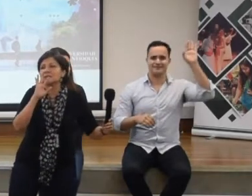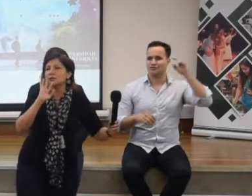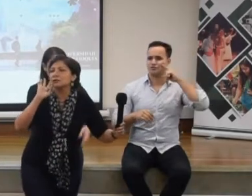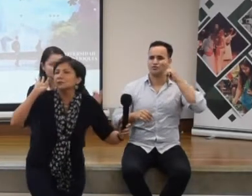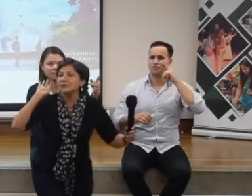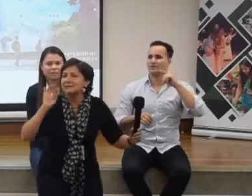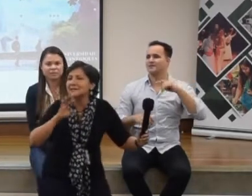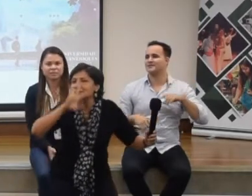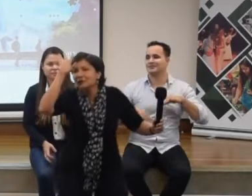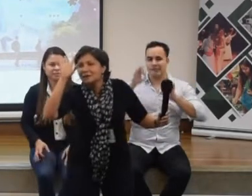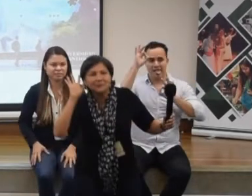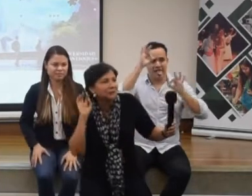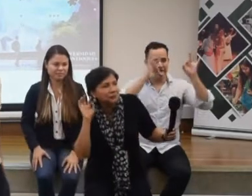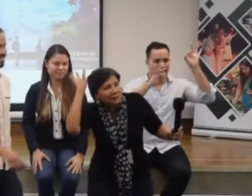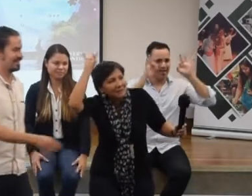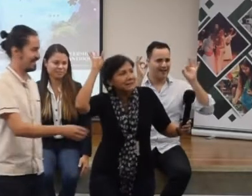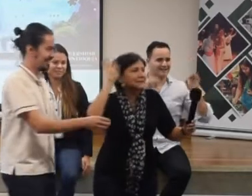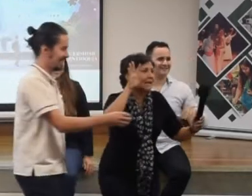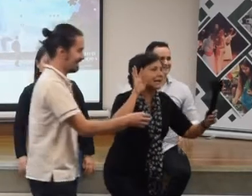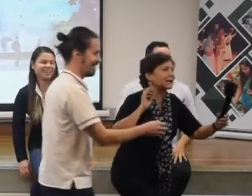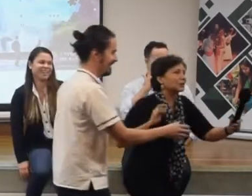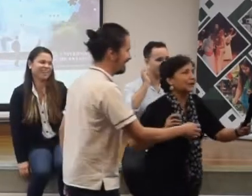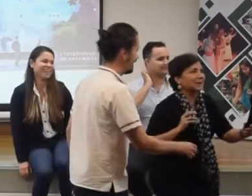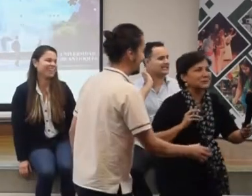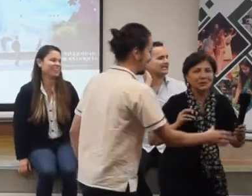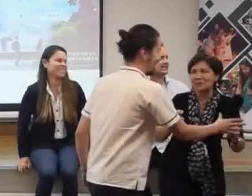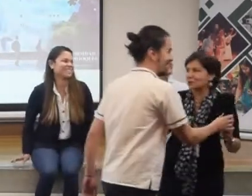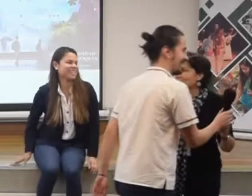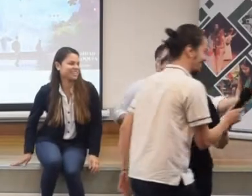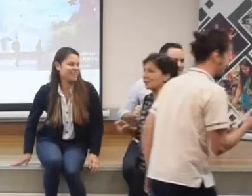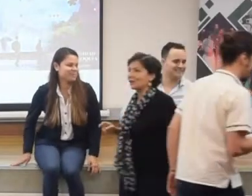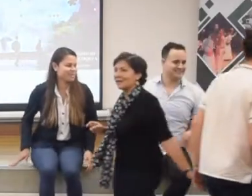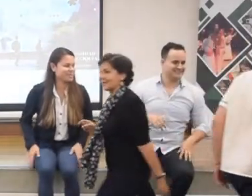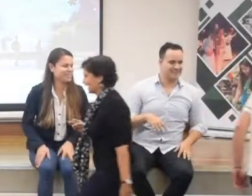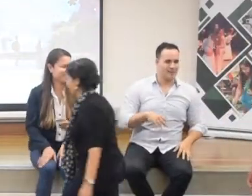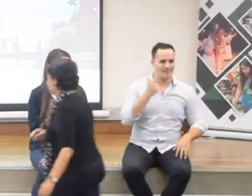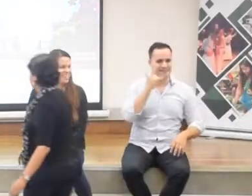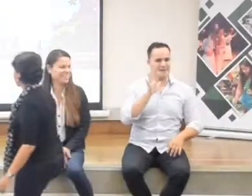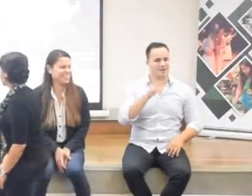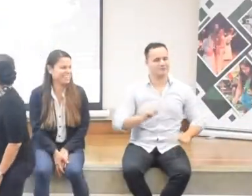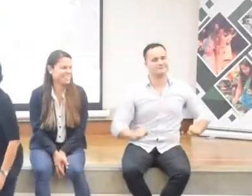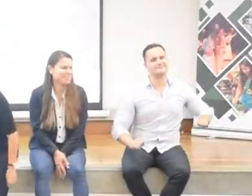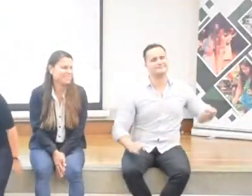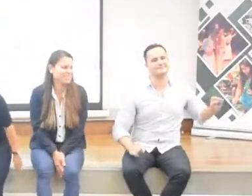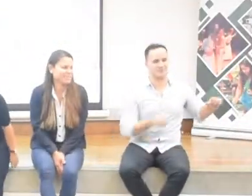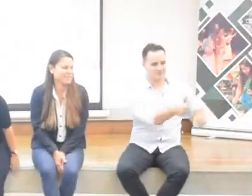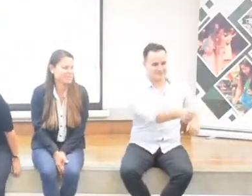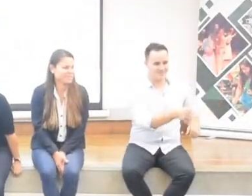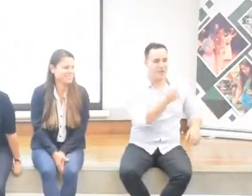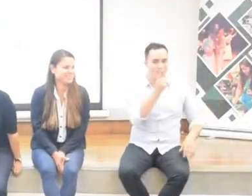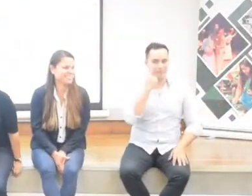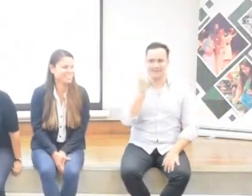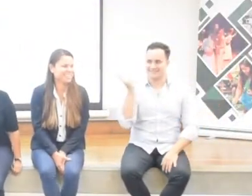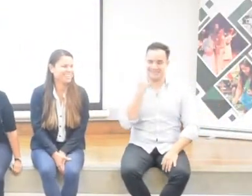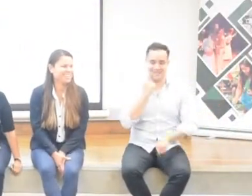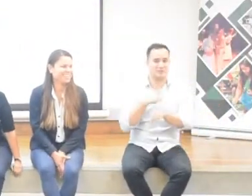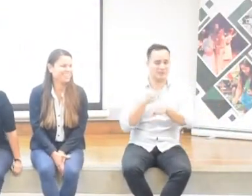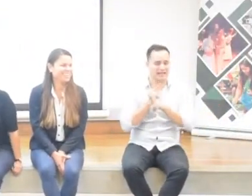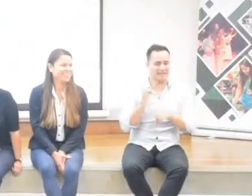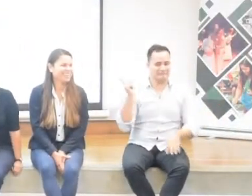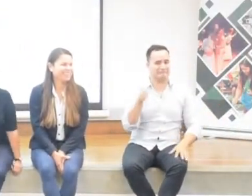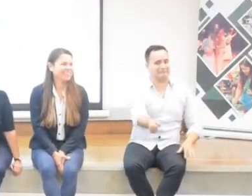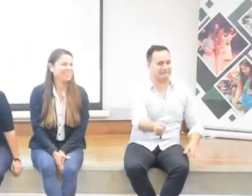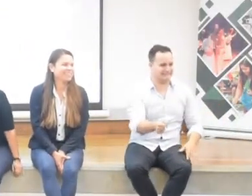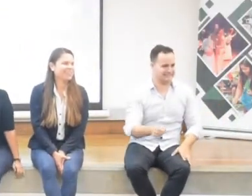estoy leyendo el que medio se vaya a rascar. No se estiren ya mucho porque les pasa el micrófono.